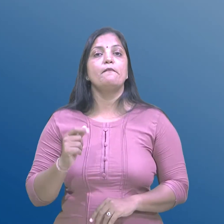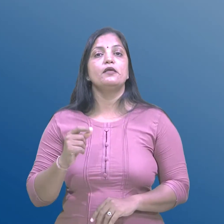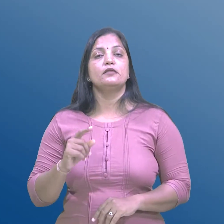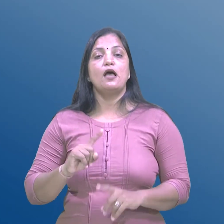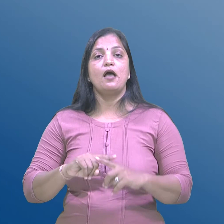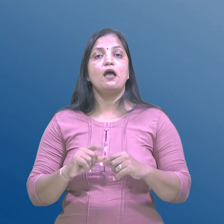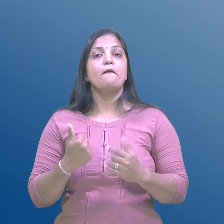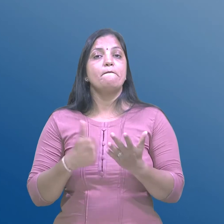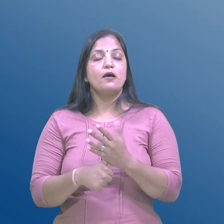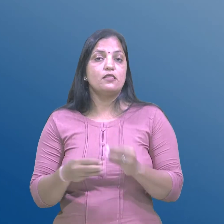4,